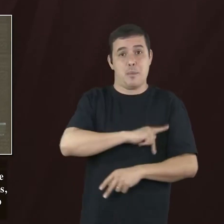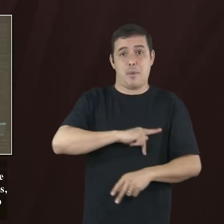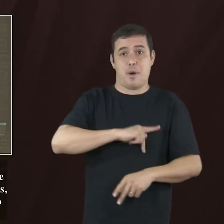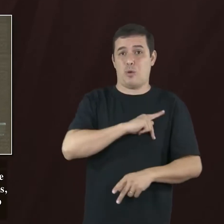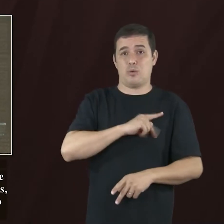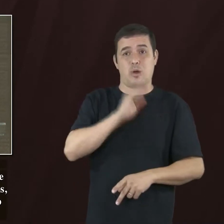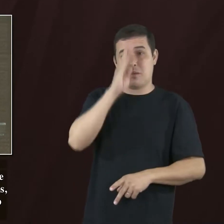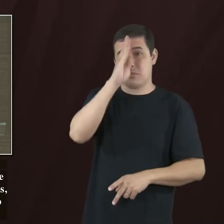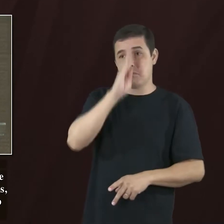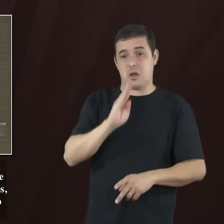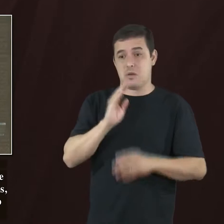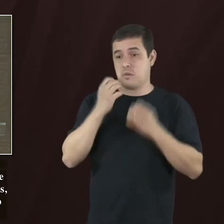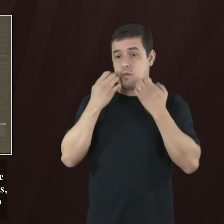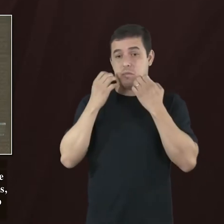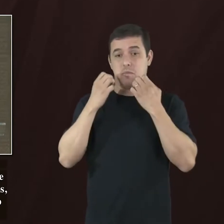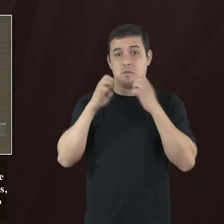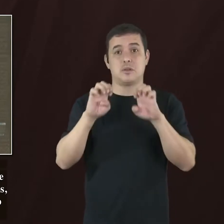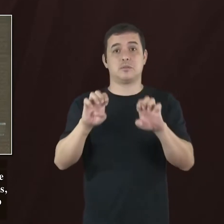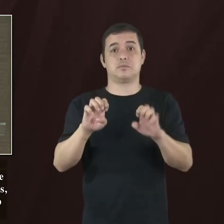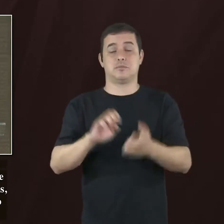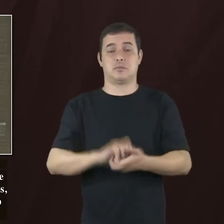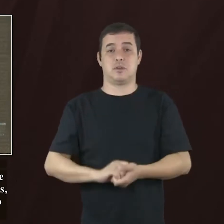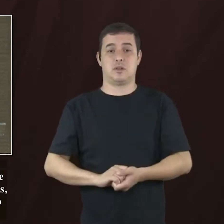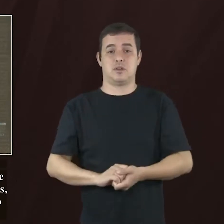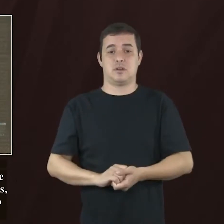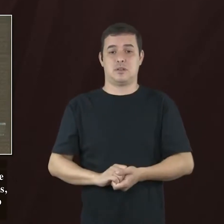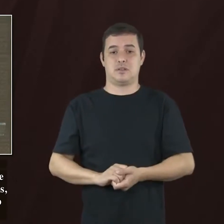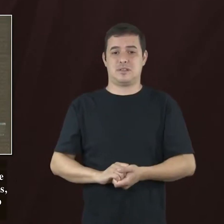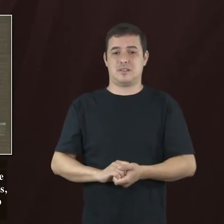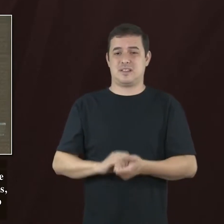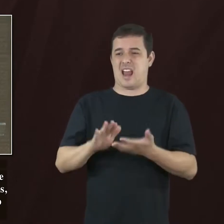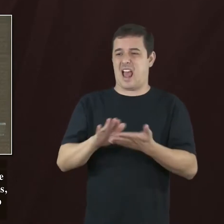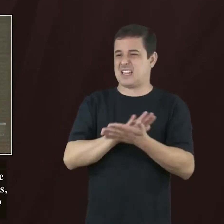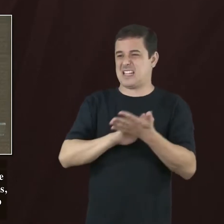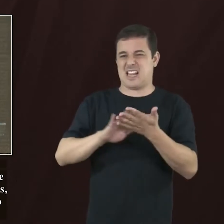de vocês, gratuitamente vos